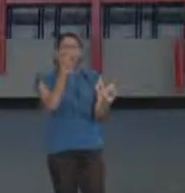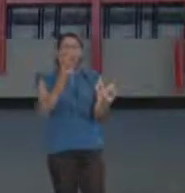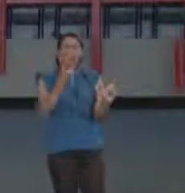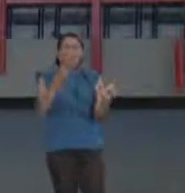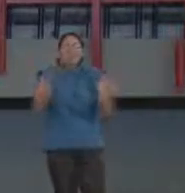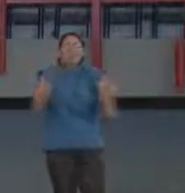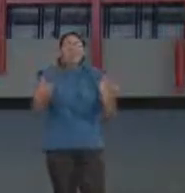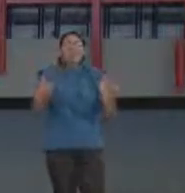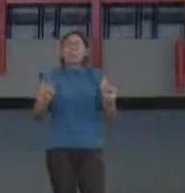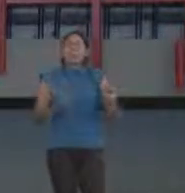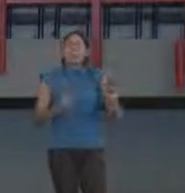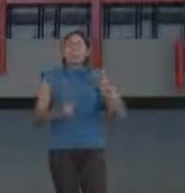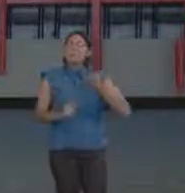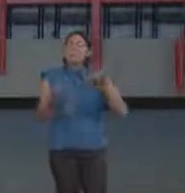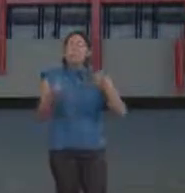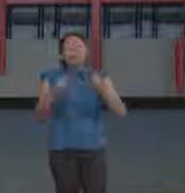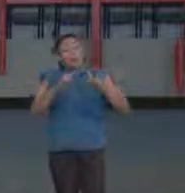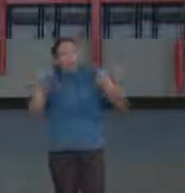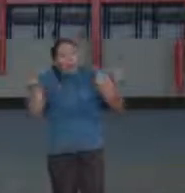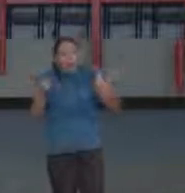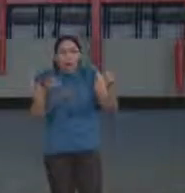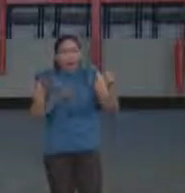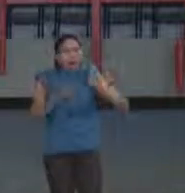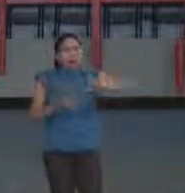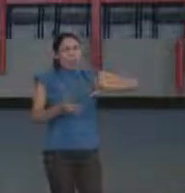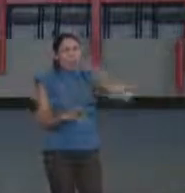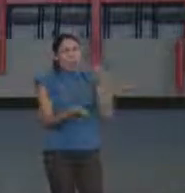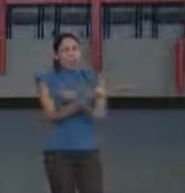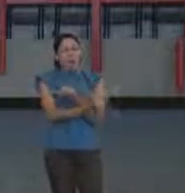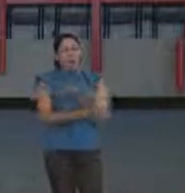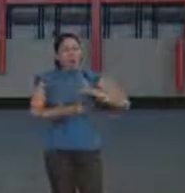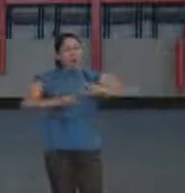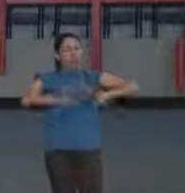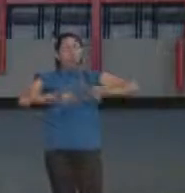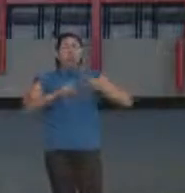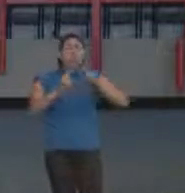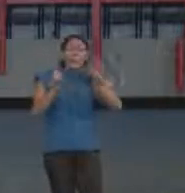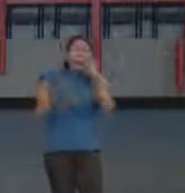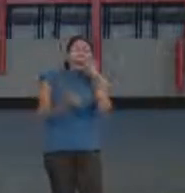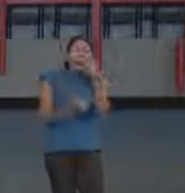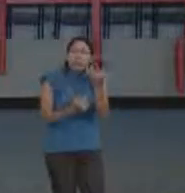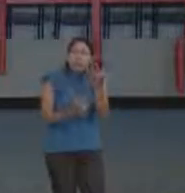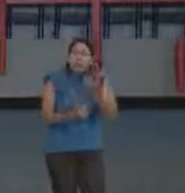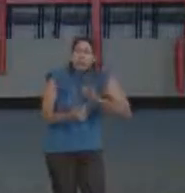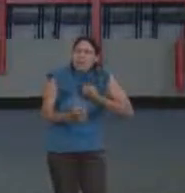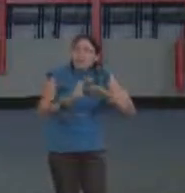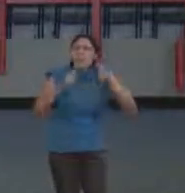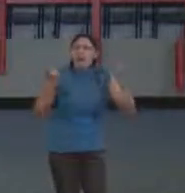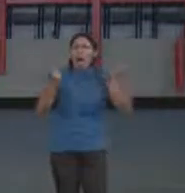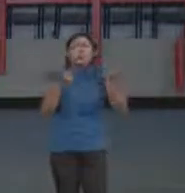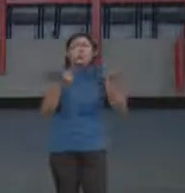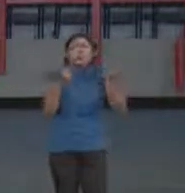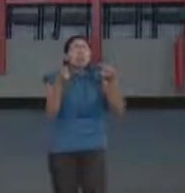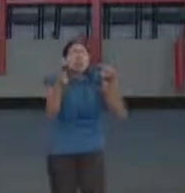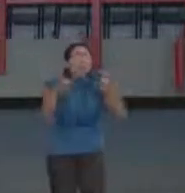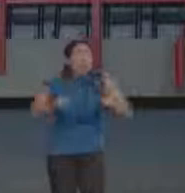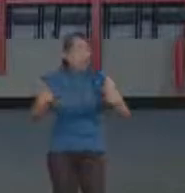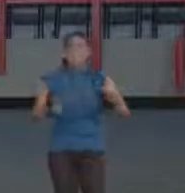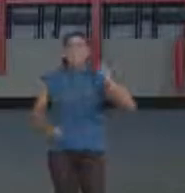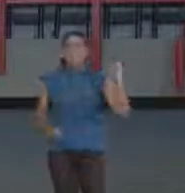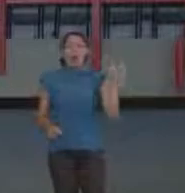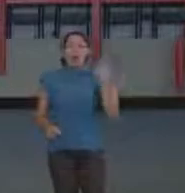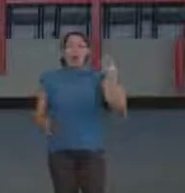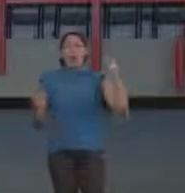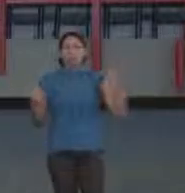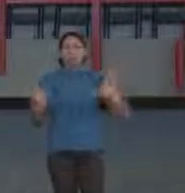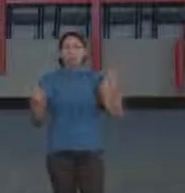ser considerada desnecessária. O que não quer dizer que a questão está errada. É uma informação extra, mas que a gente passaria muito bem sem ela. Então,